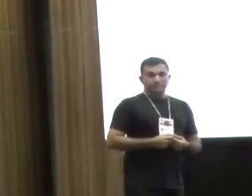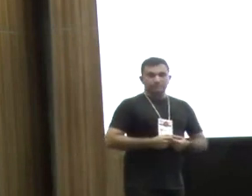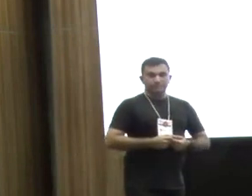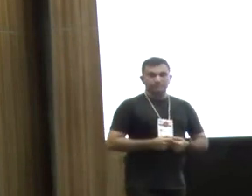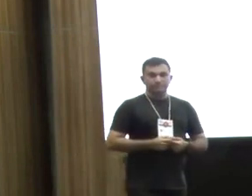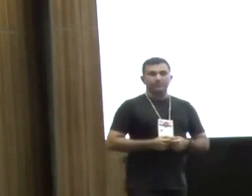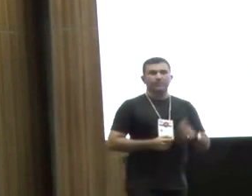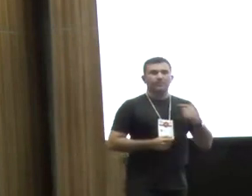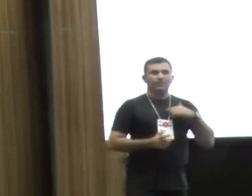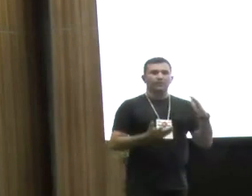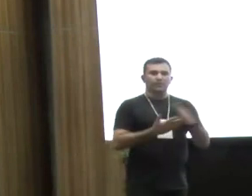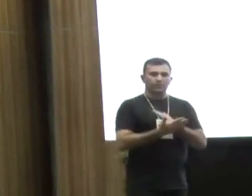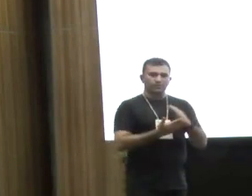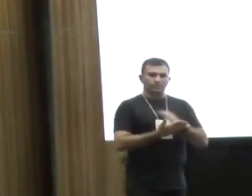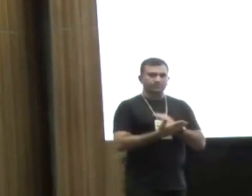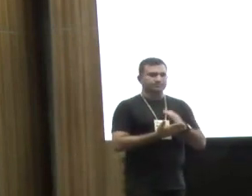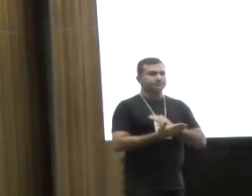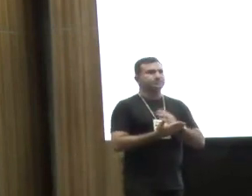as incertezas.